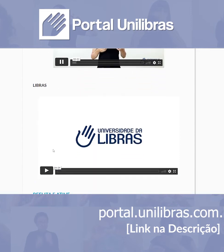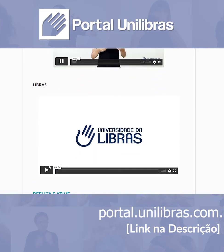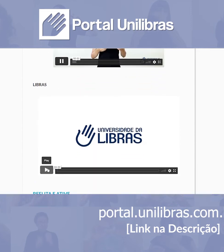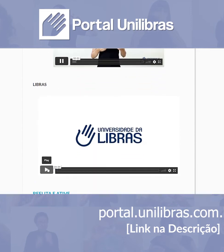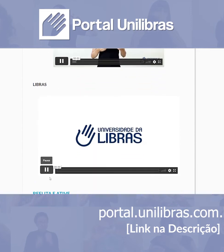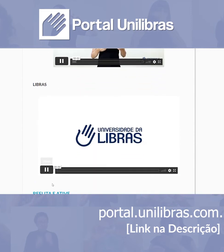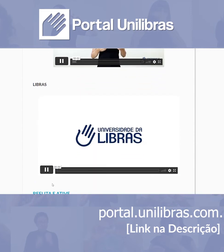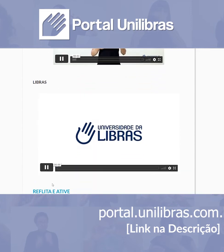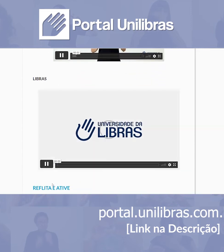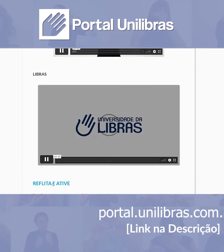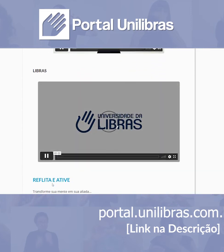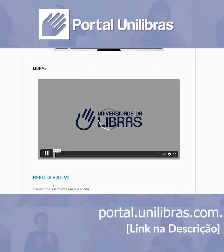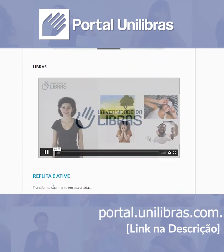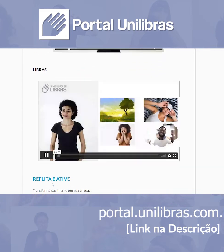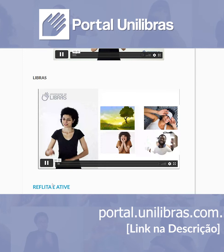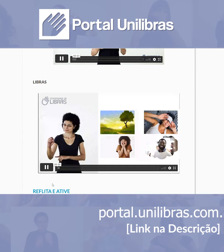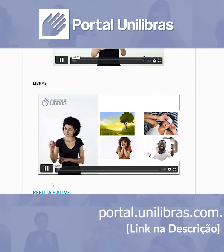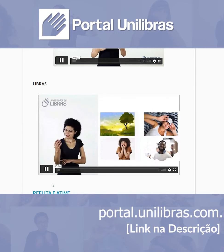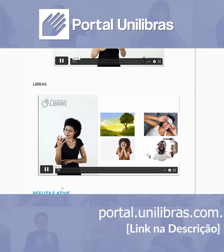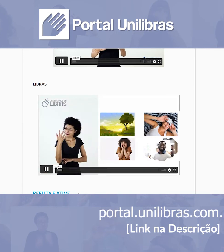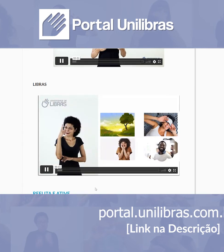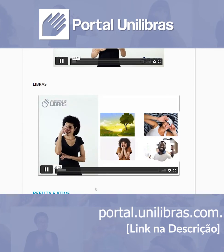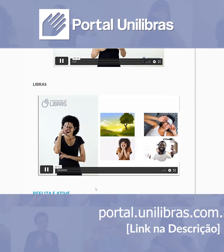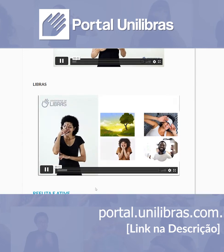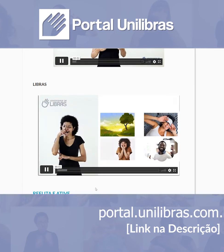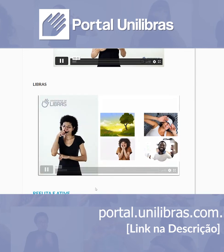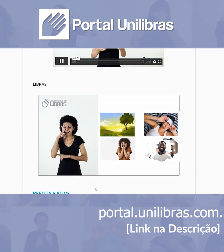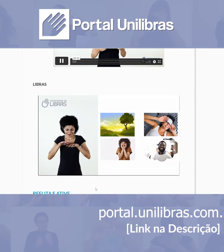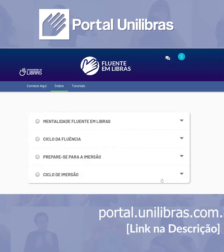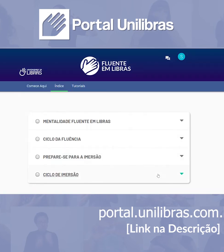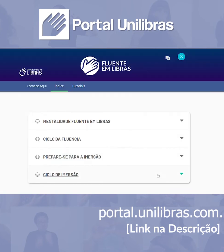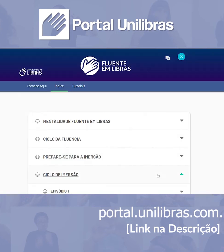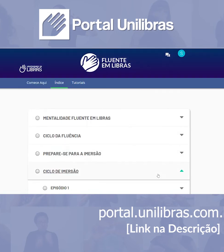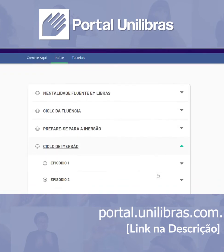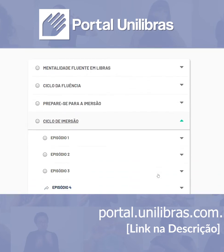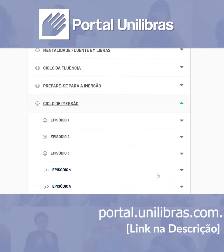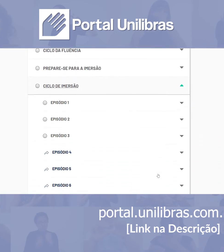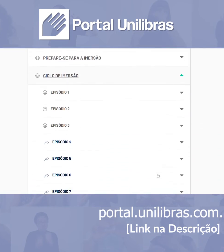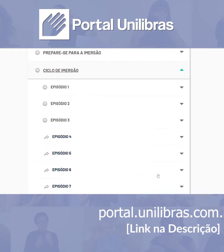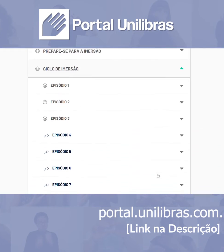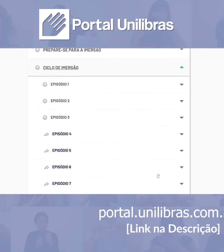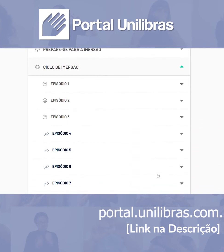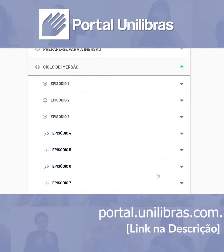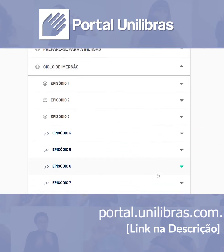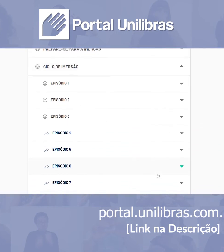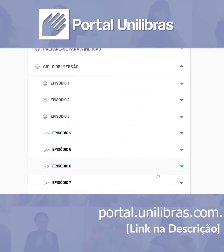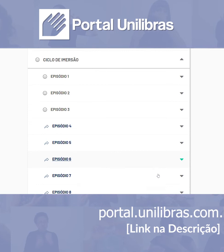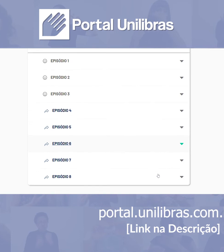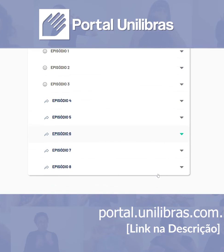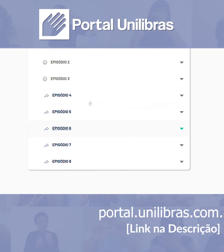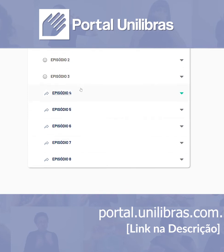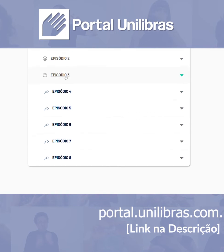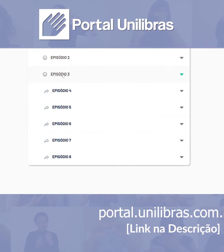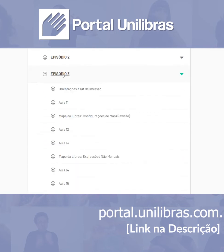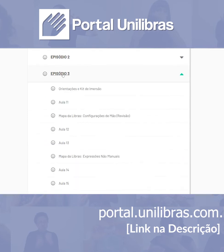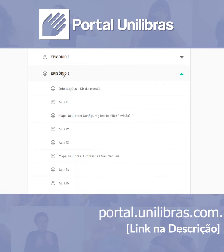intérprete, lá no portal Unilibras, você vai ter todo o acompanhamento e direcionamento para que você possa dar o seu próximo